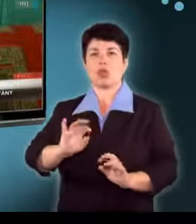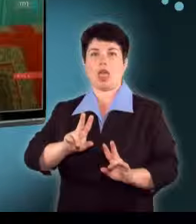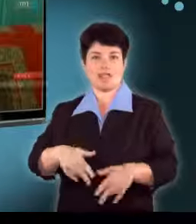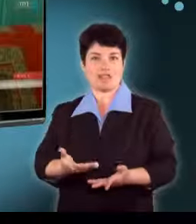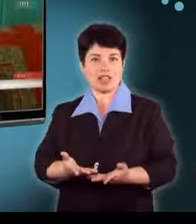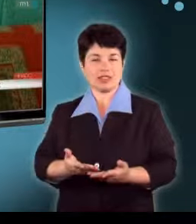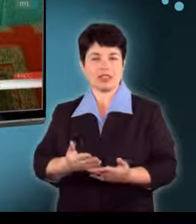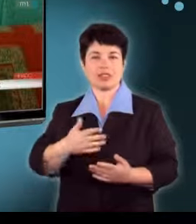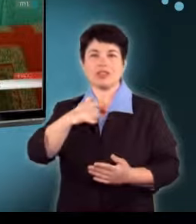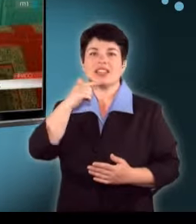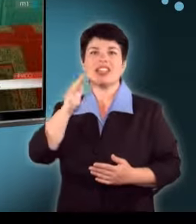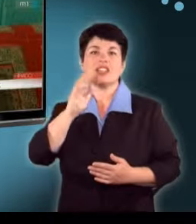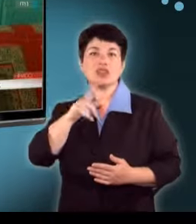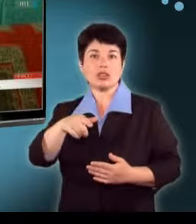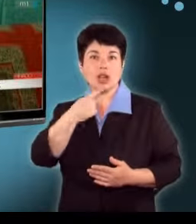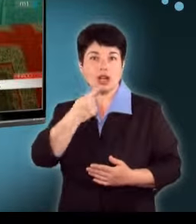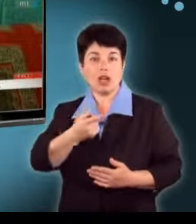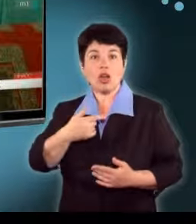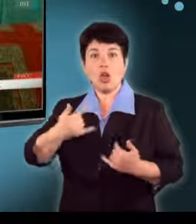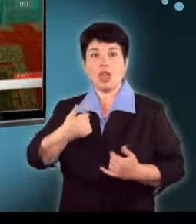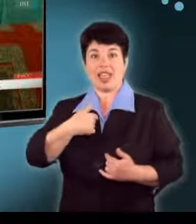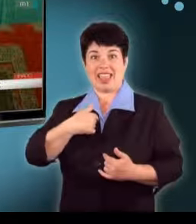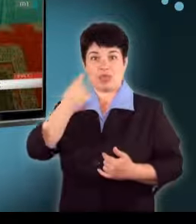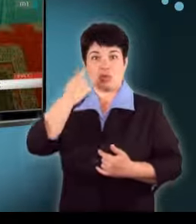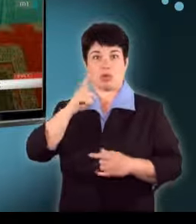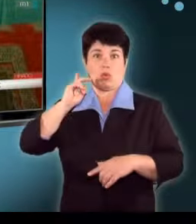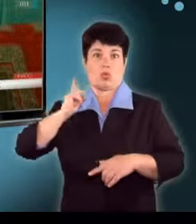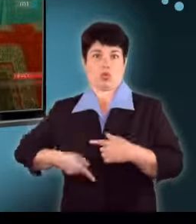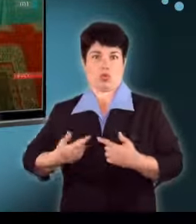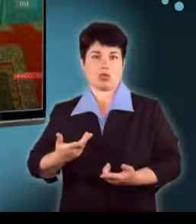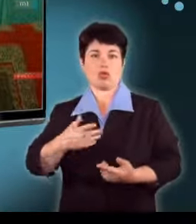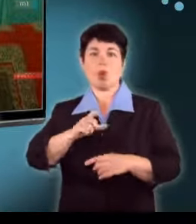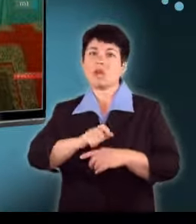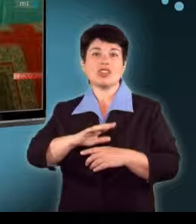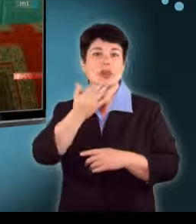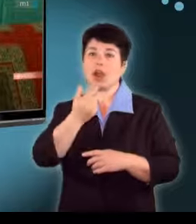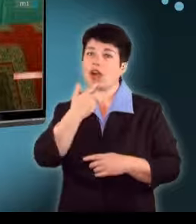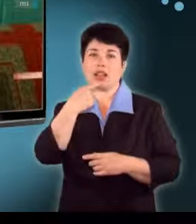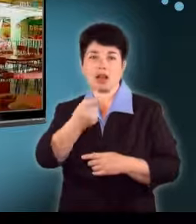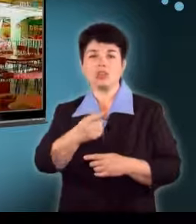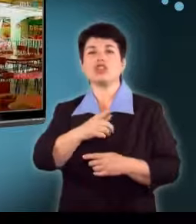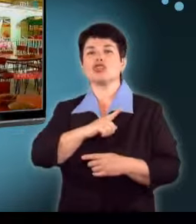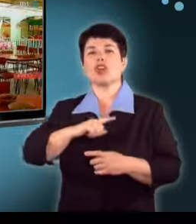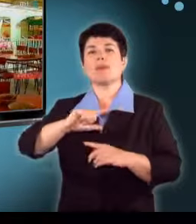utoljára. Az orvosok nem akarták elárulni, csak másnap mondta a kormányzó, meséli a kisfiú anyukája.